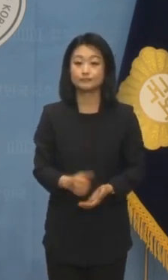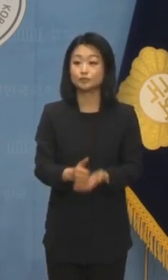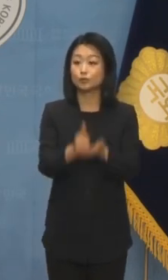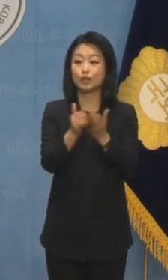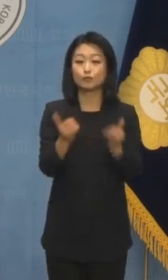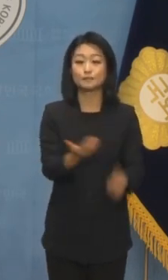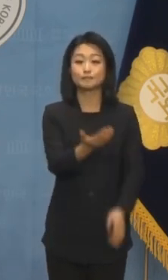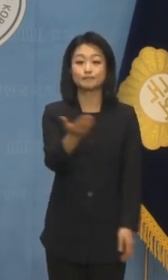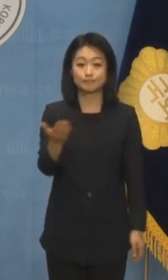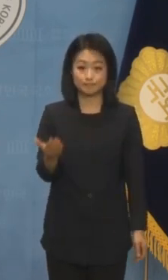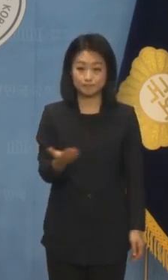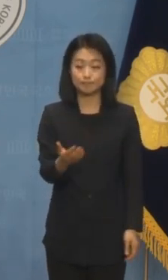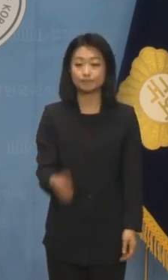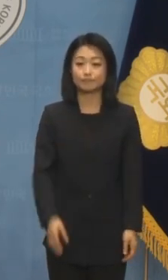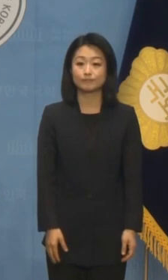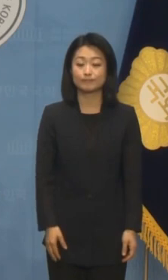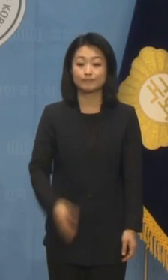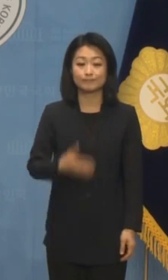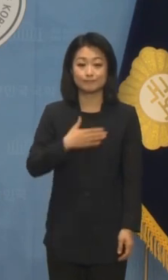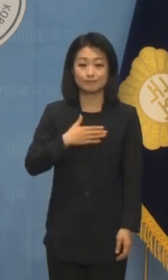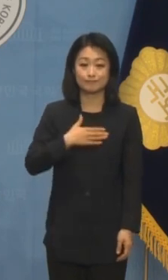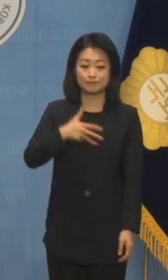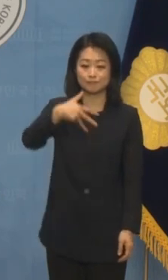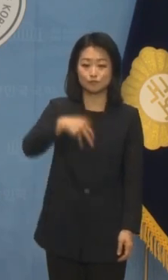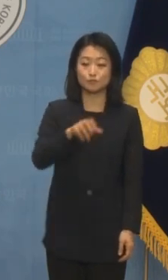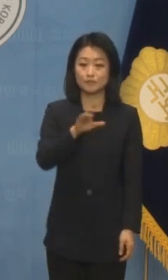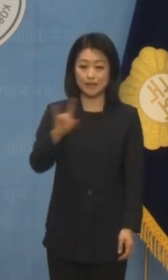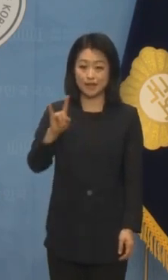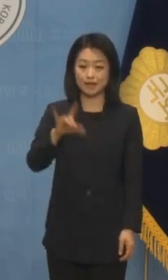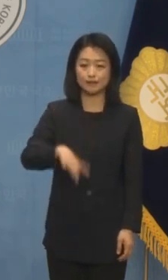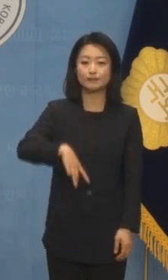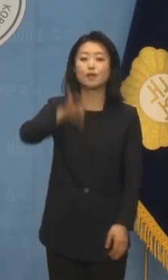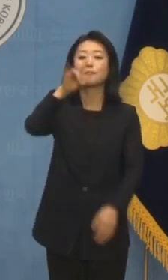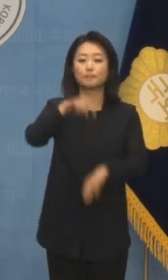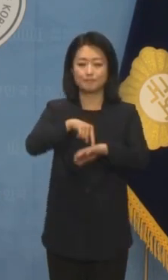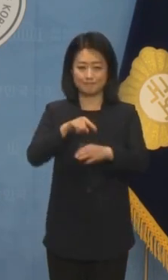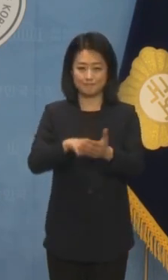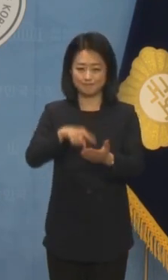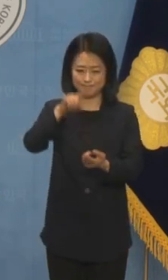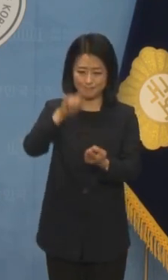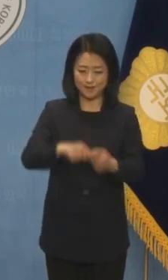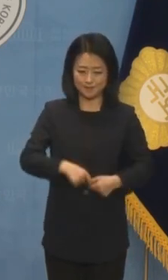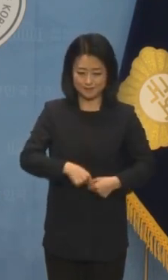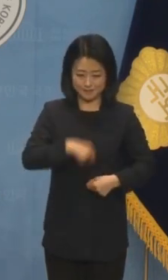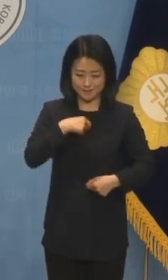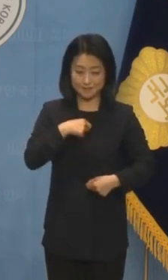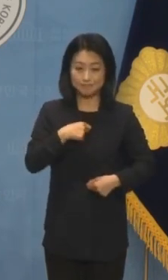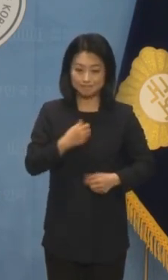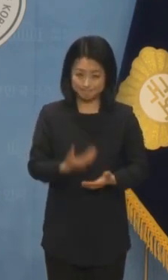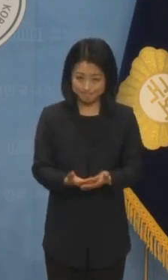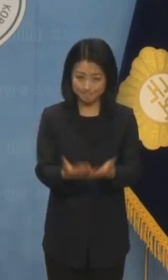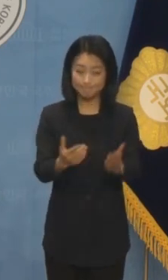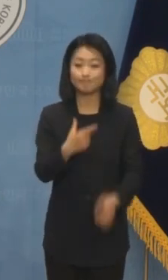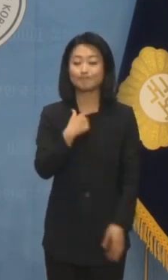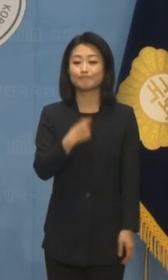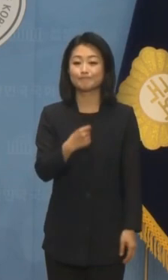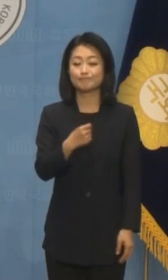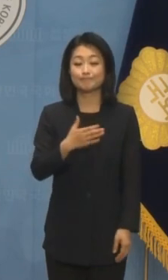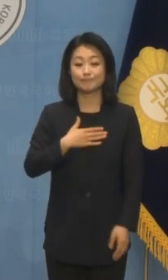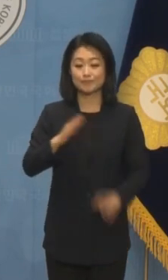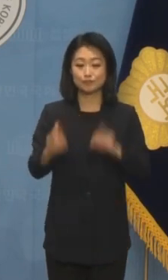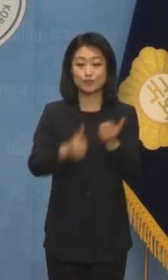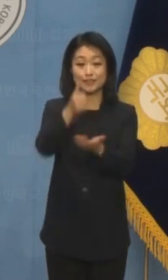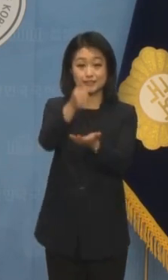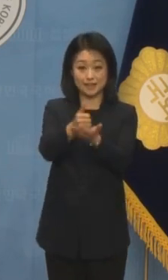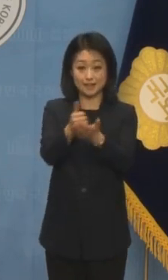존경하는 국민 여러분, 저 추미애는 초심 그대로의 진심을 다하겠습니다. 제가